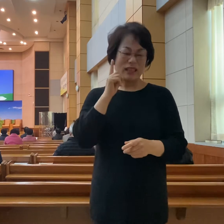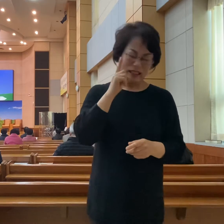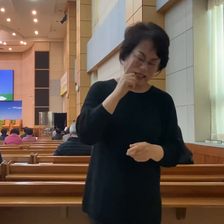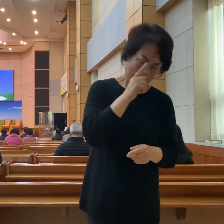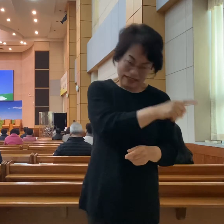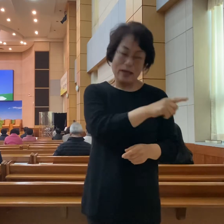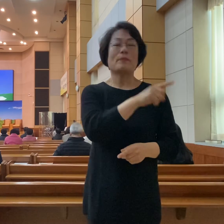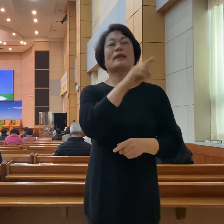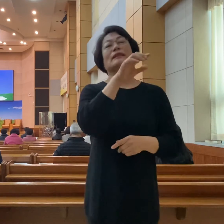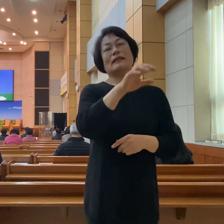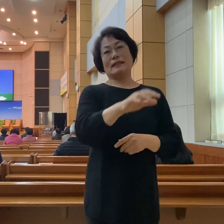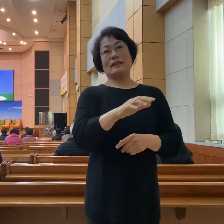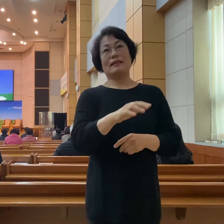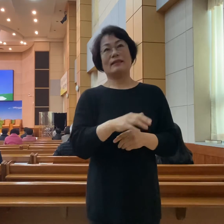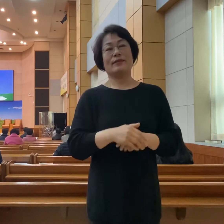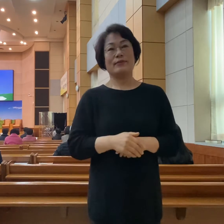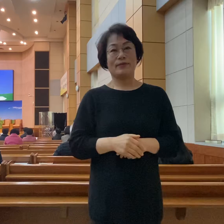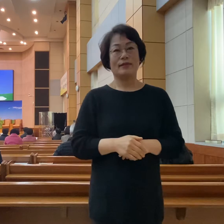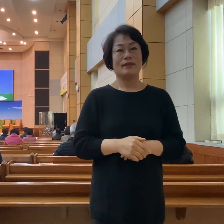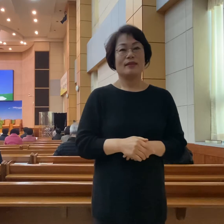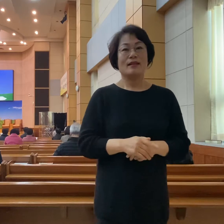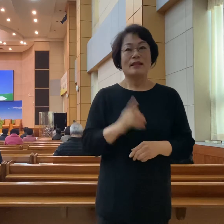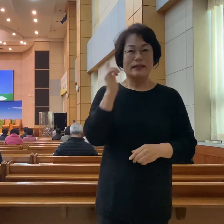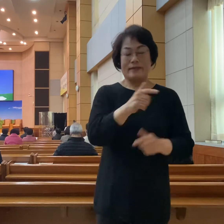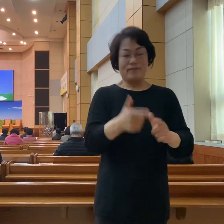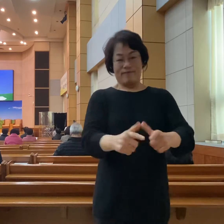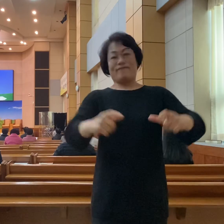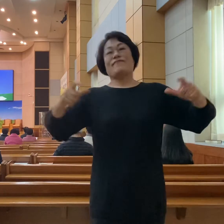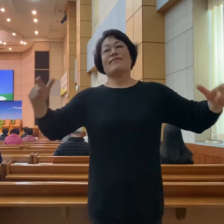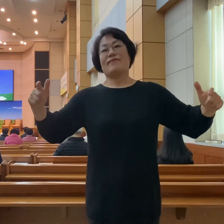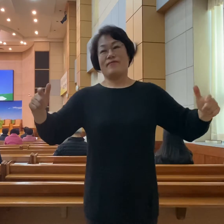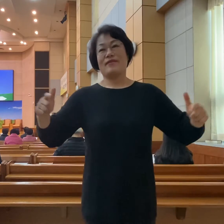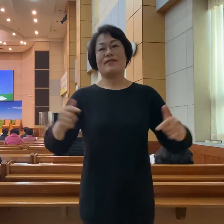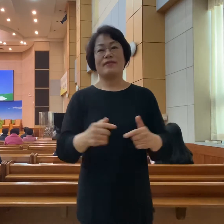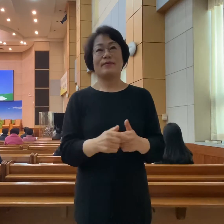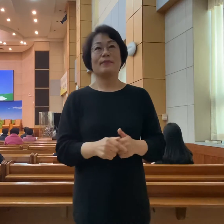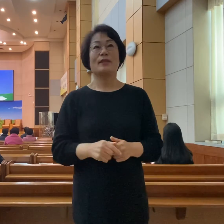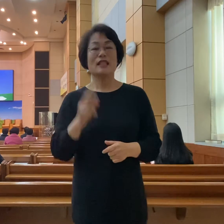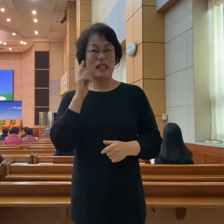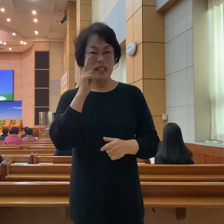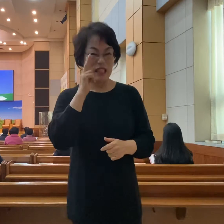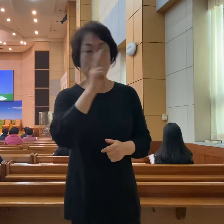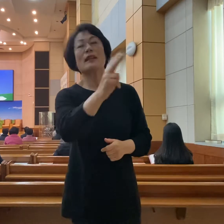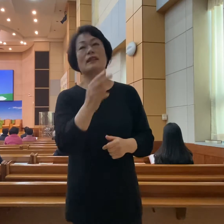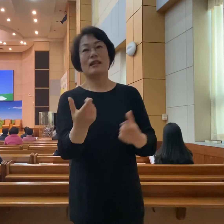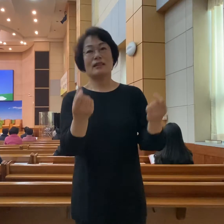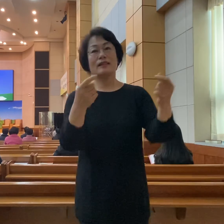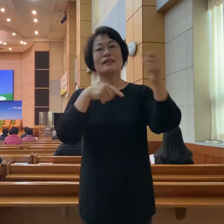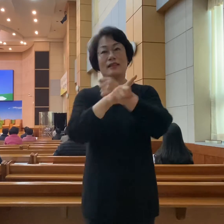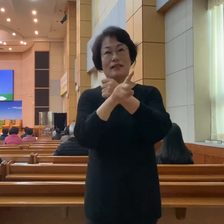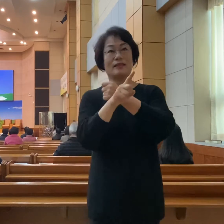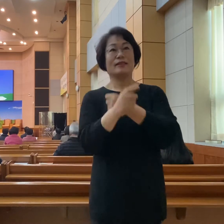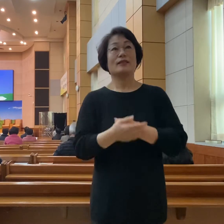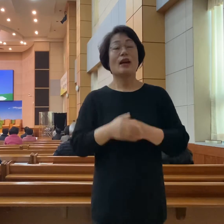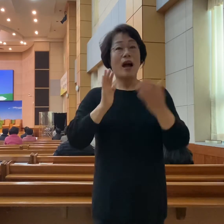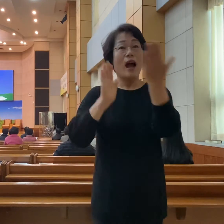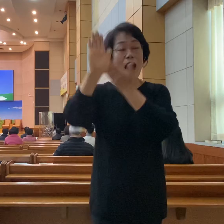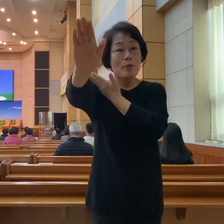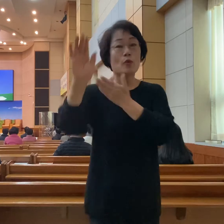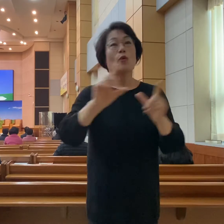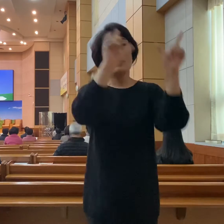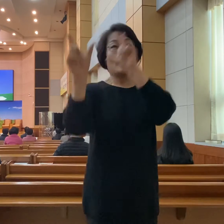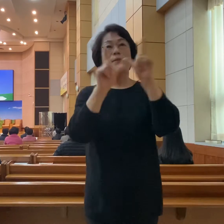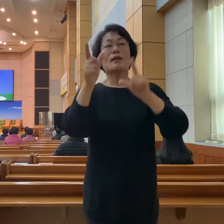것을 우리가 잘 알고 있지 않습니까? 그래서 앞으로 살아가는 삶은